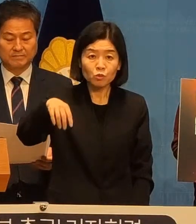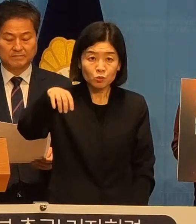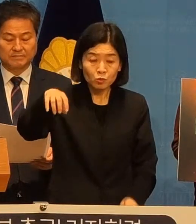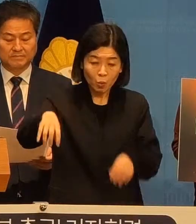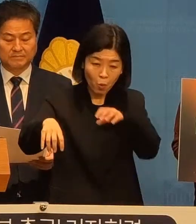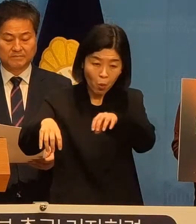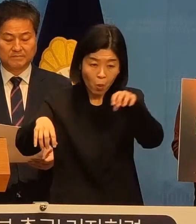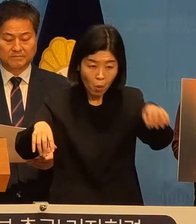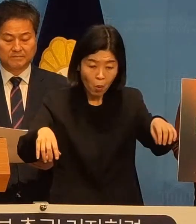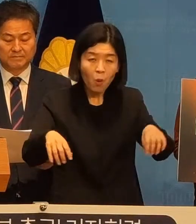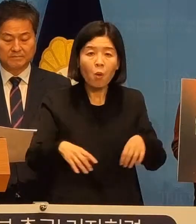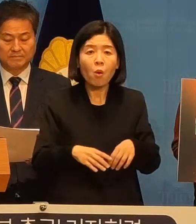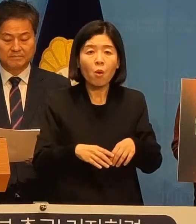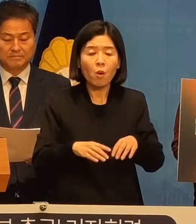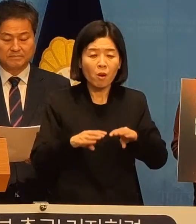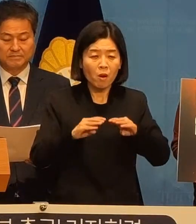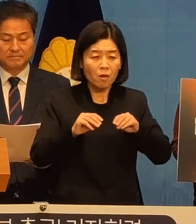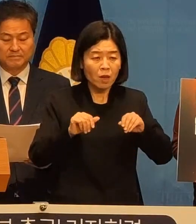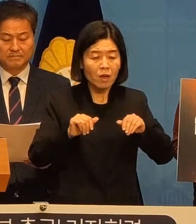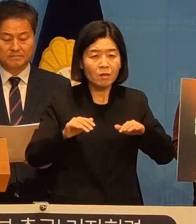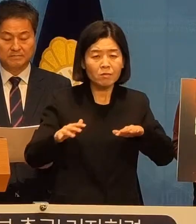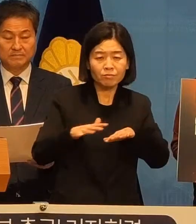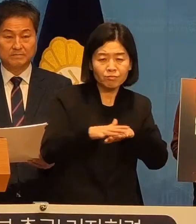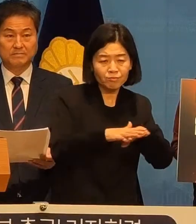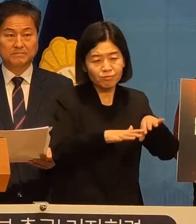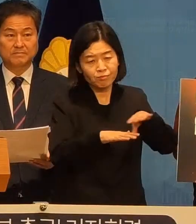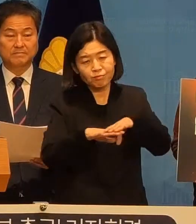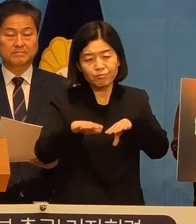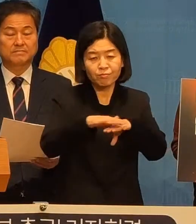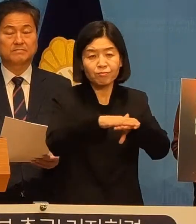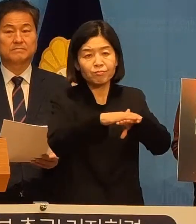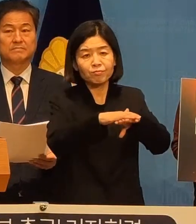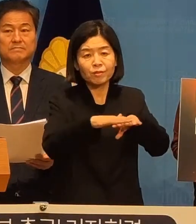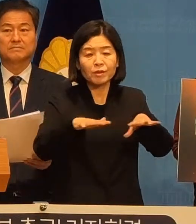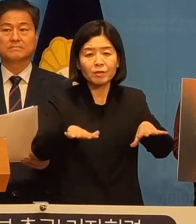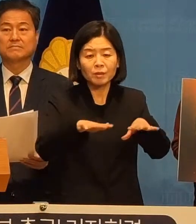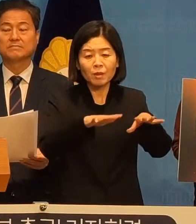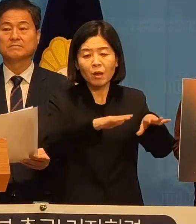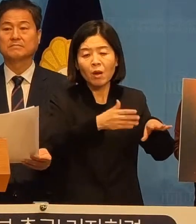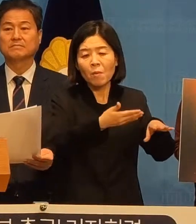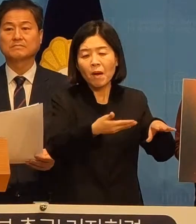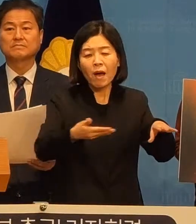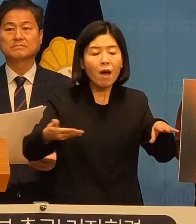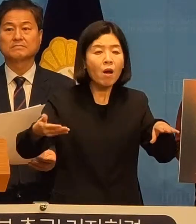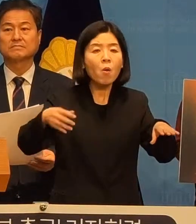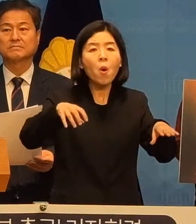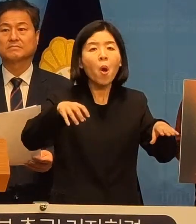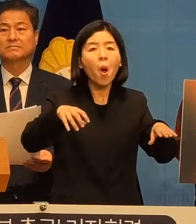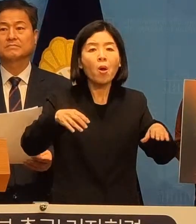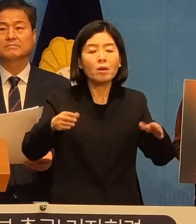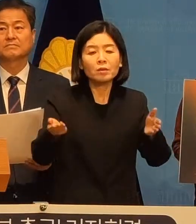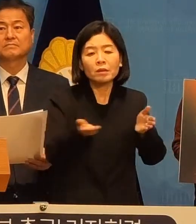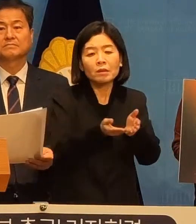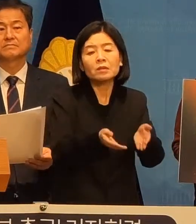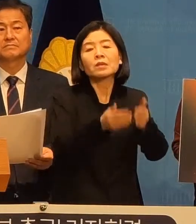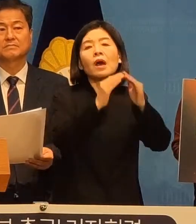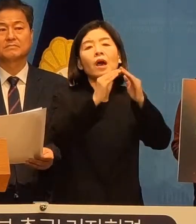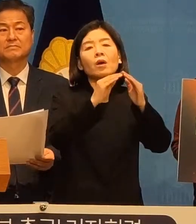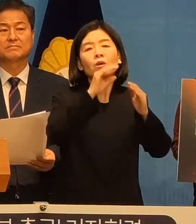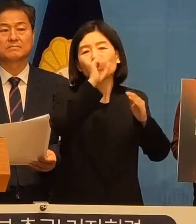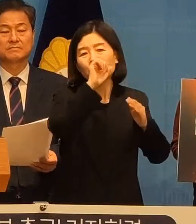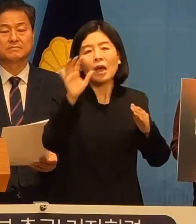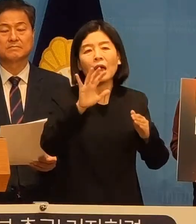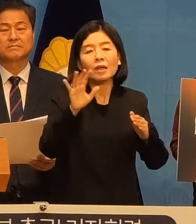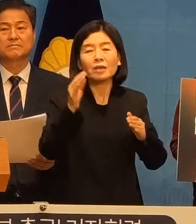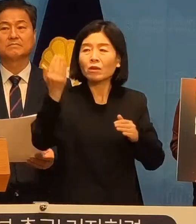돼서 바람직한 장소가 아니다라고 기후에너지환경부가 이번 정부 합동조사에서 발표를